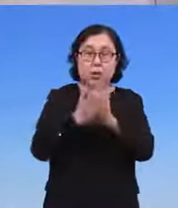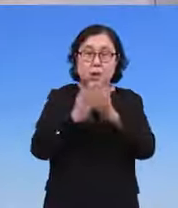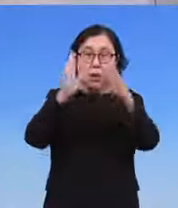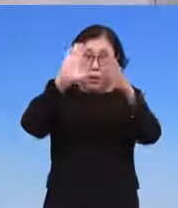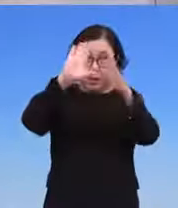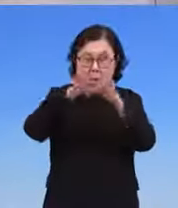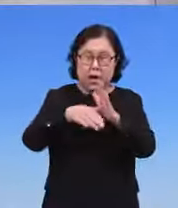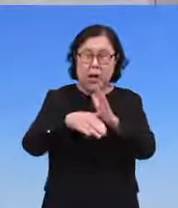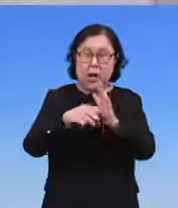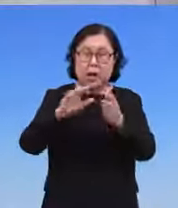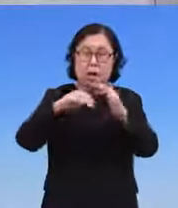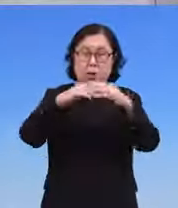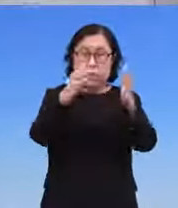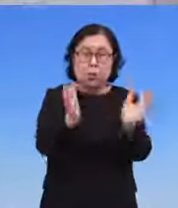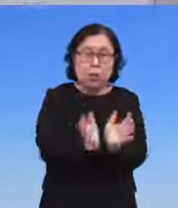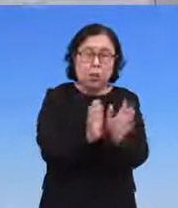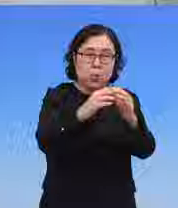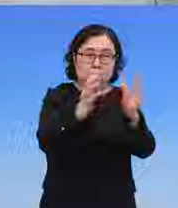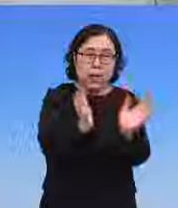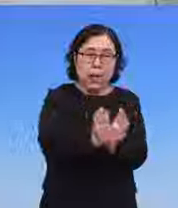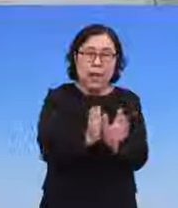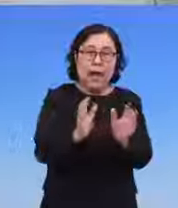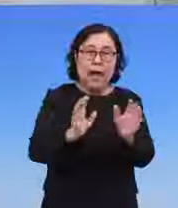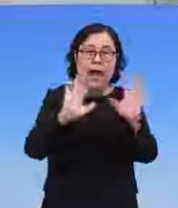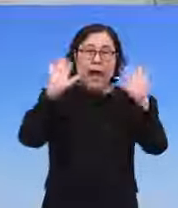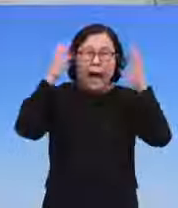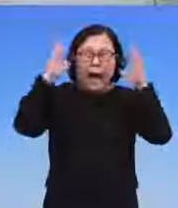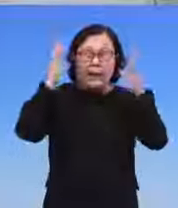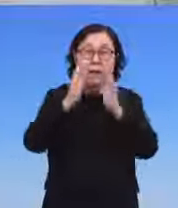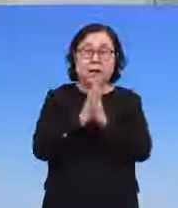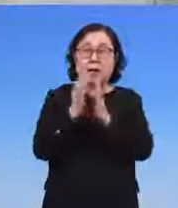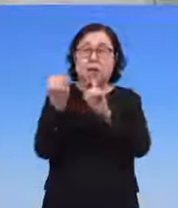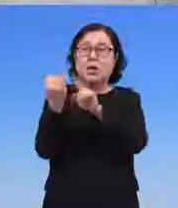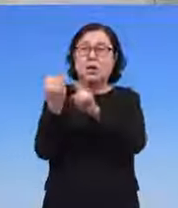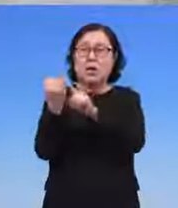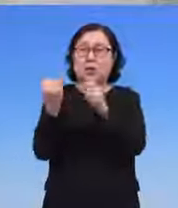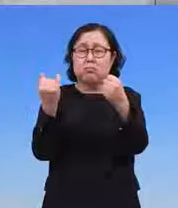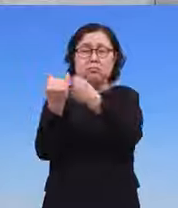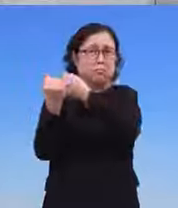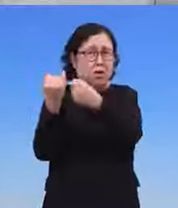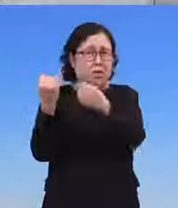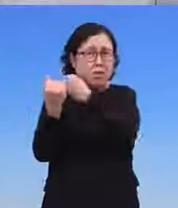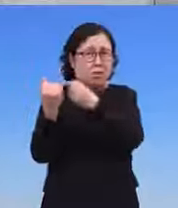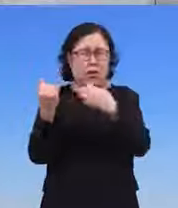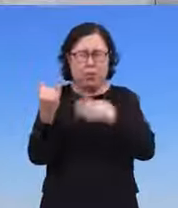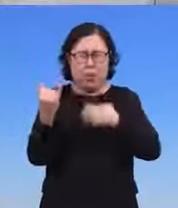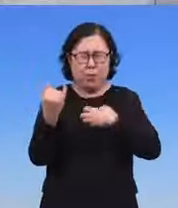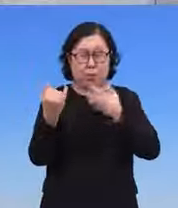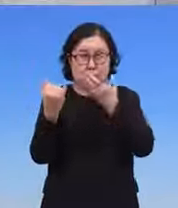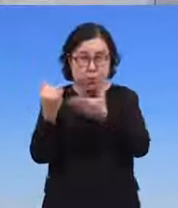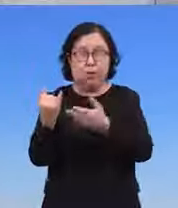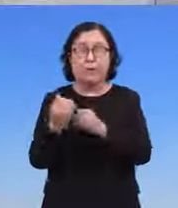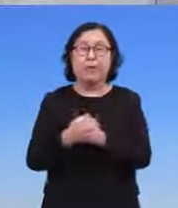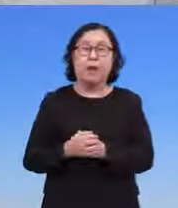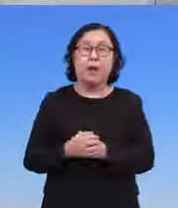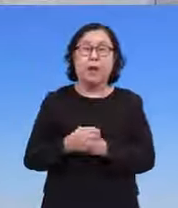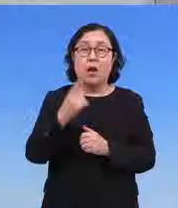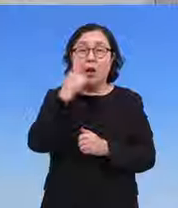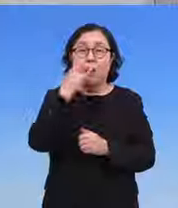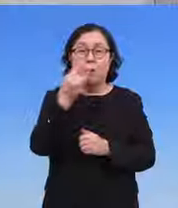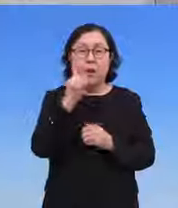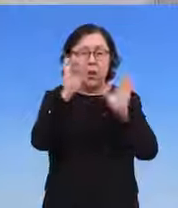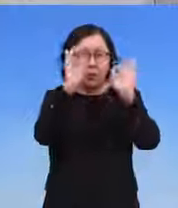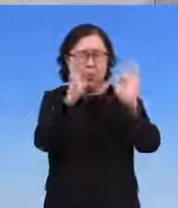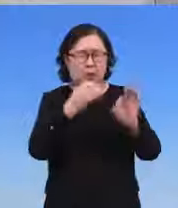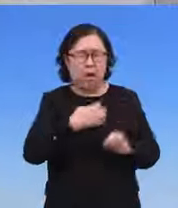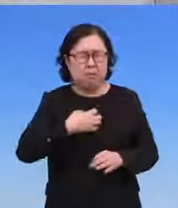전으로 기억하는데요. 그 동네 애들 몇이서 이제 얘를 자꾸 때리는 거예요. 여자인데 자꾸 괴롭히는 거예요.